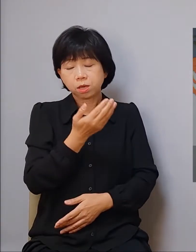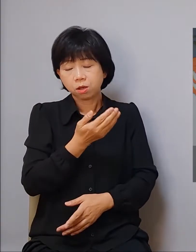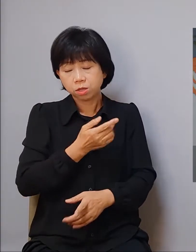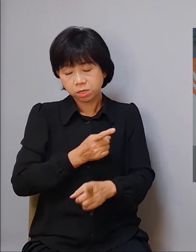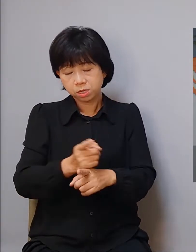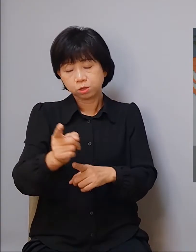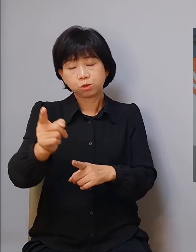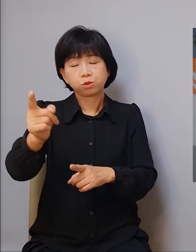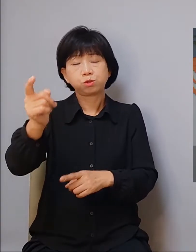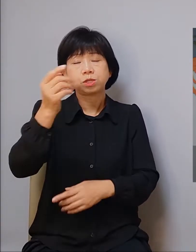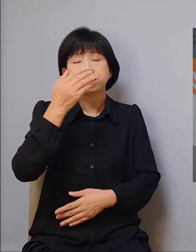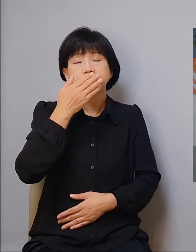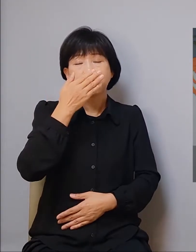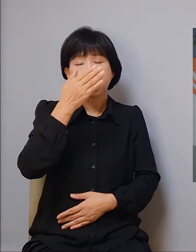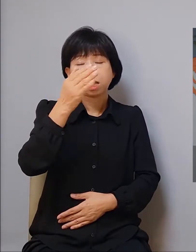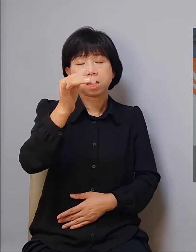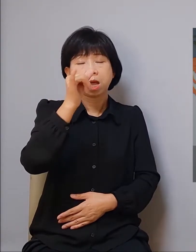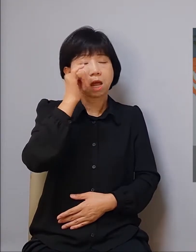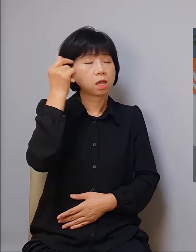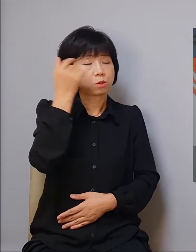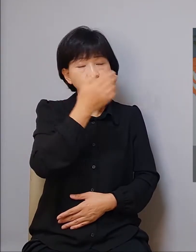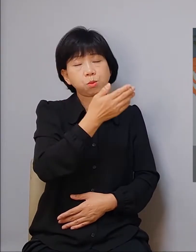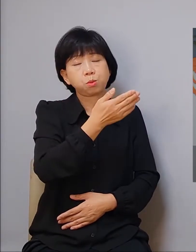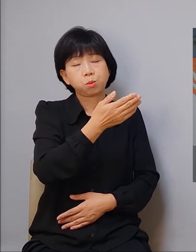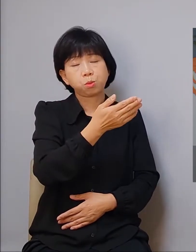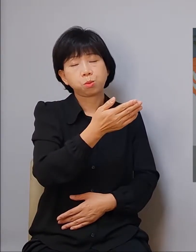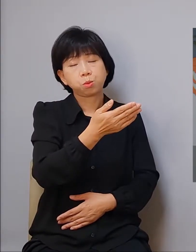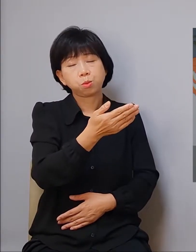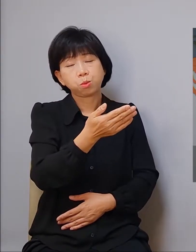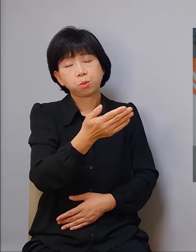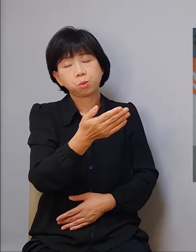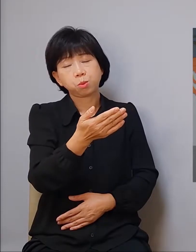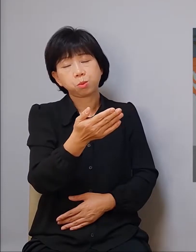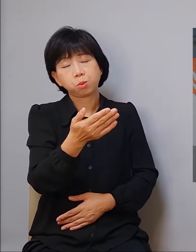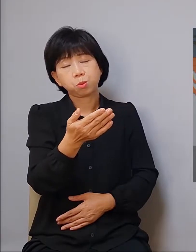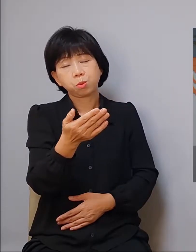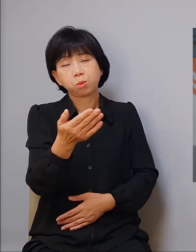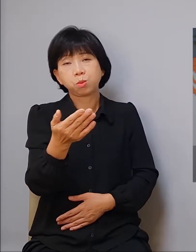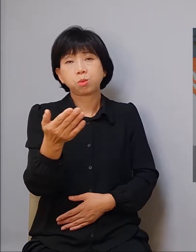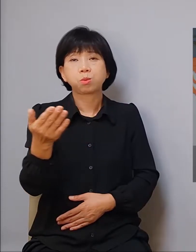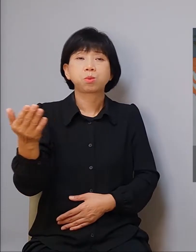고난도 견딜 수 있잖아요.